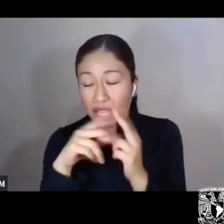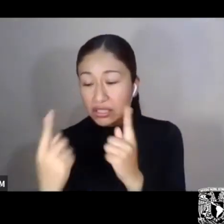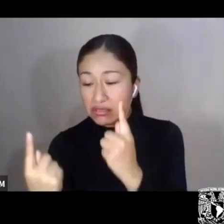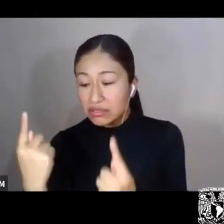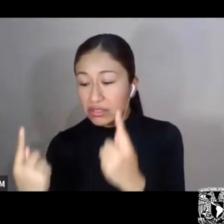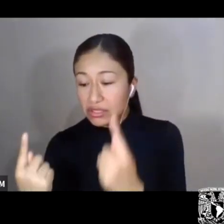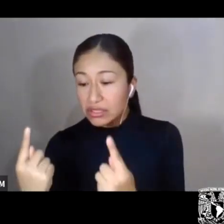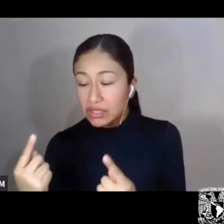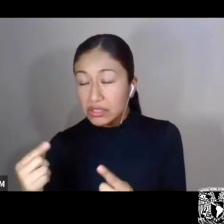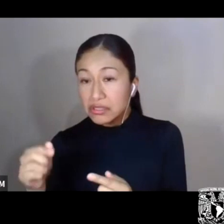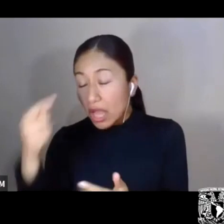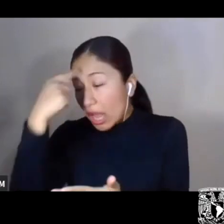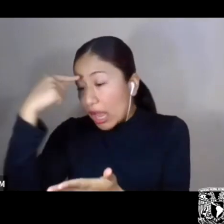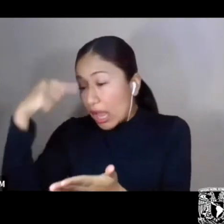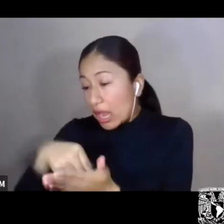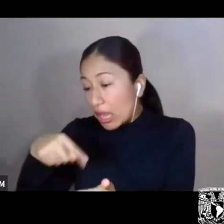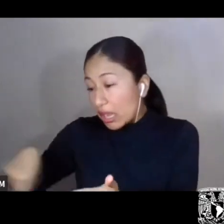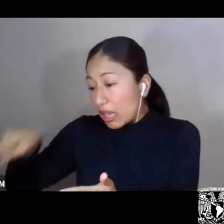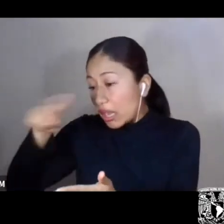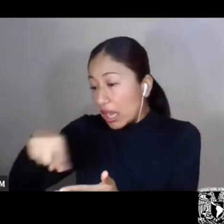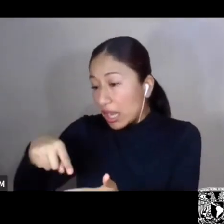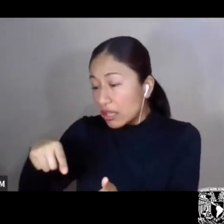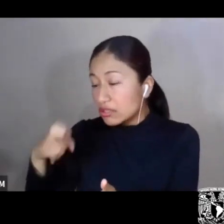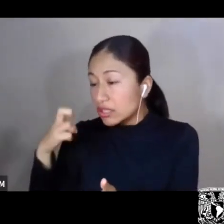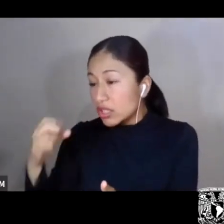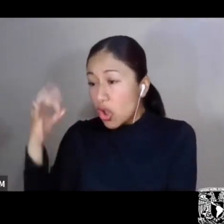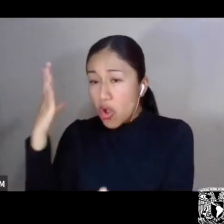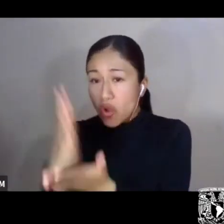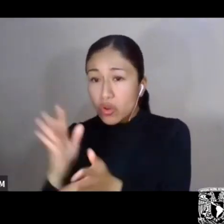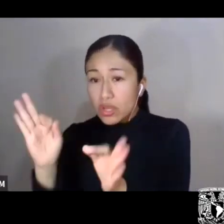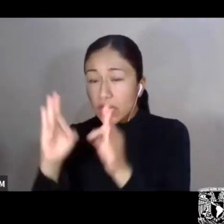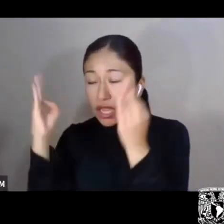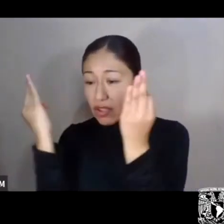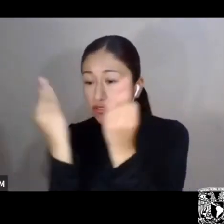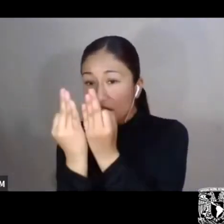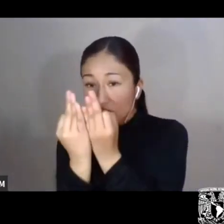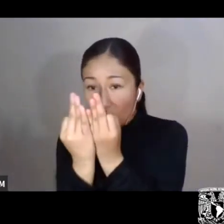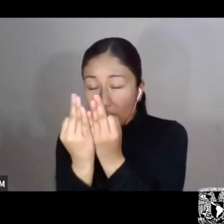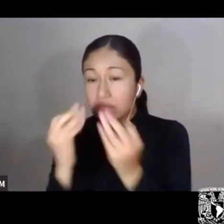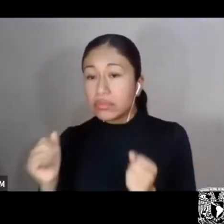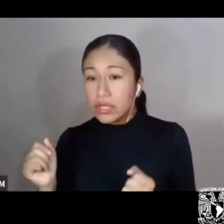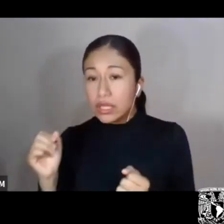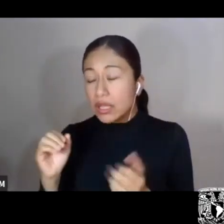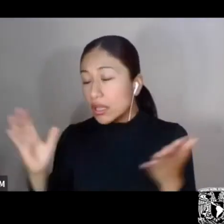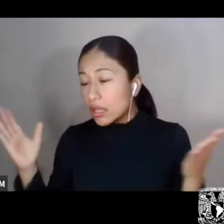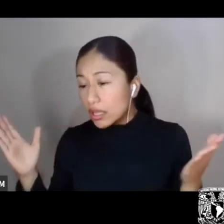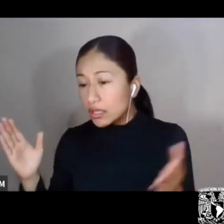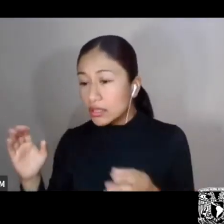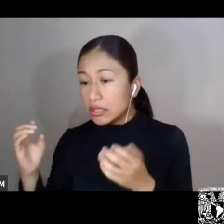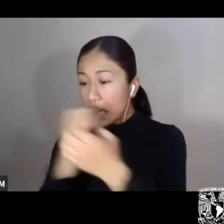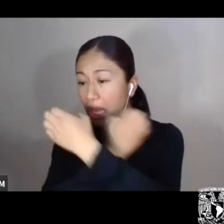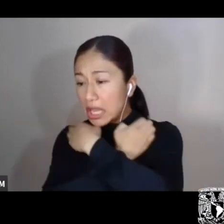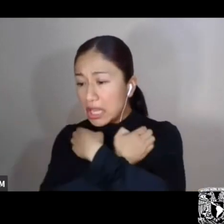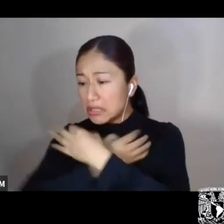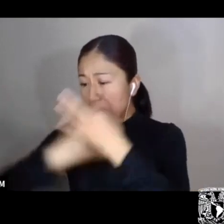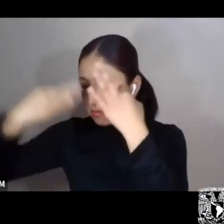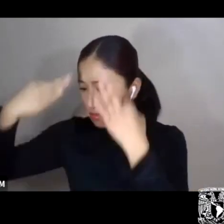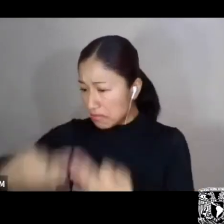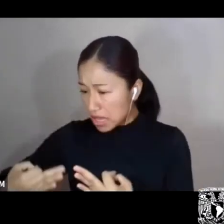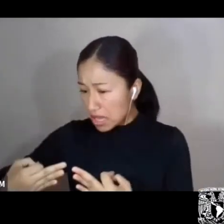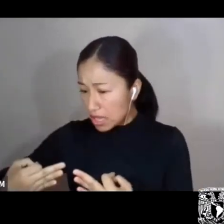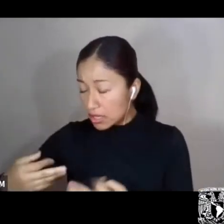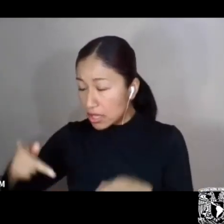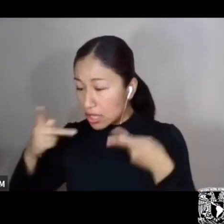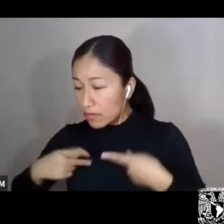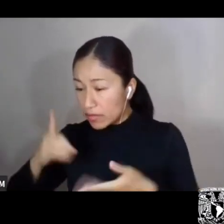forma verdadera que las personas con disca se eduquen. Adriana nos pregunta, ¿qué opinión tiene Víctor respecto a